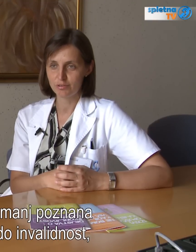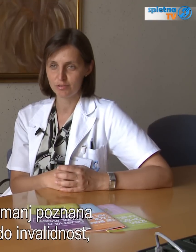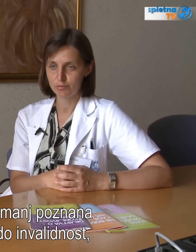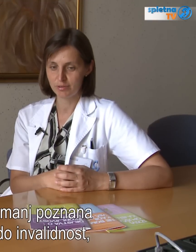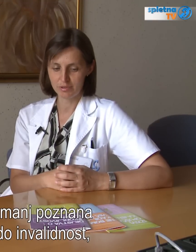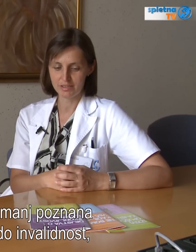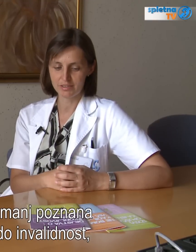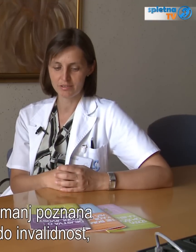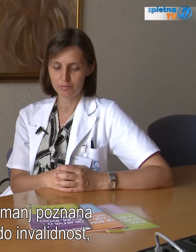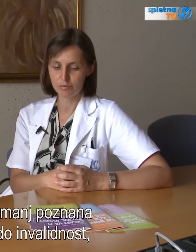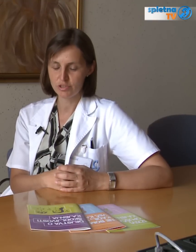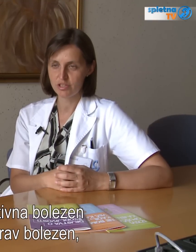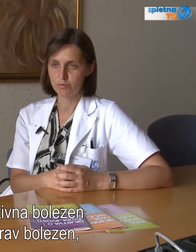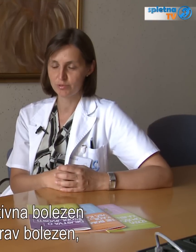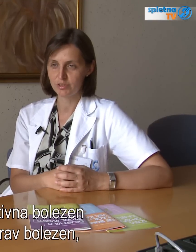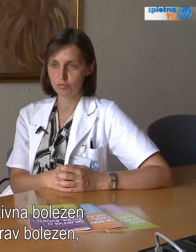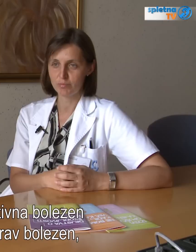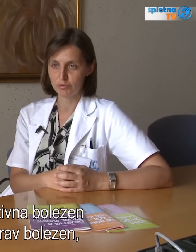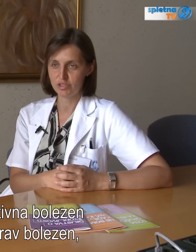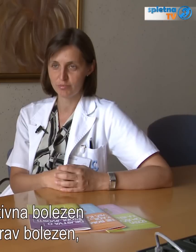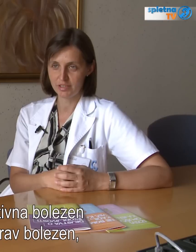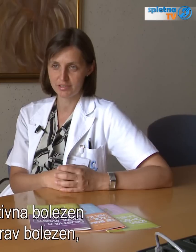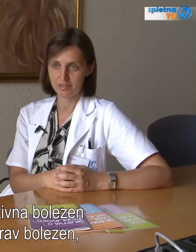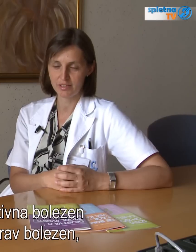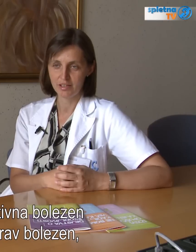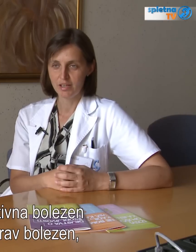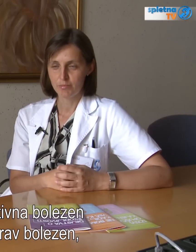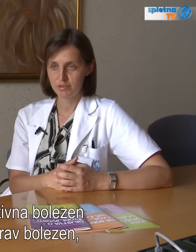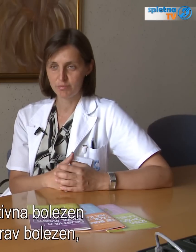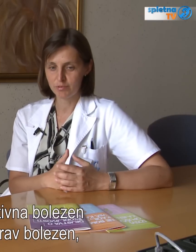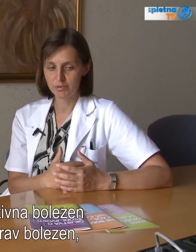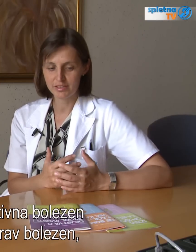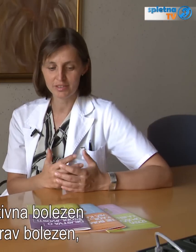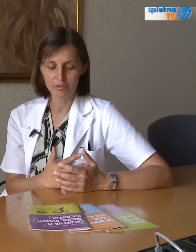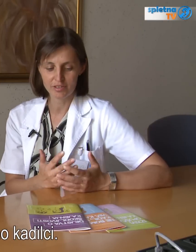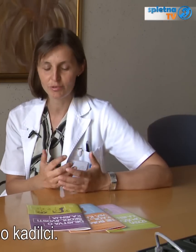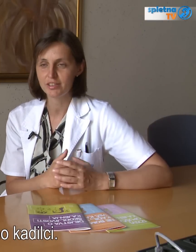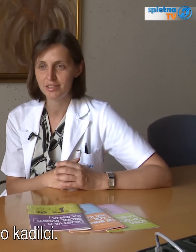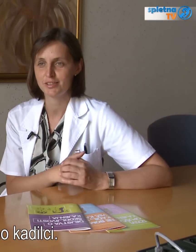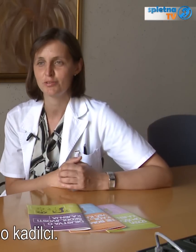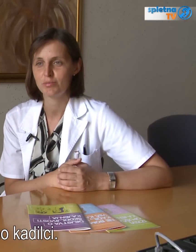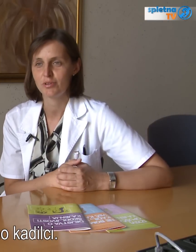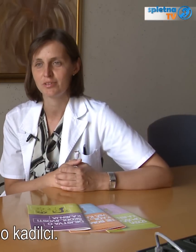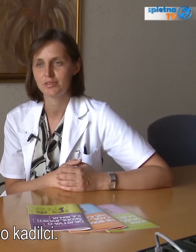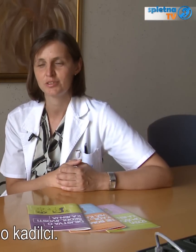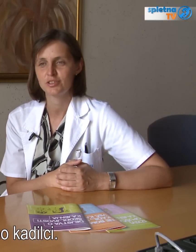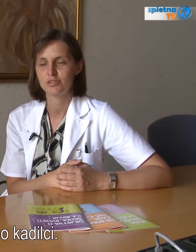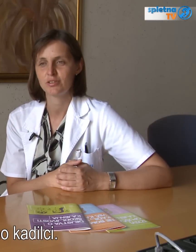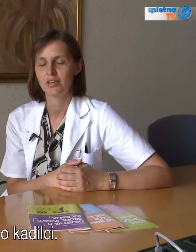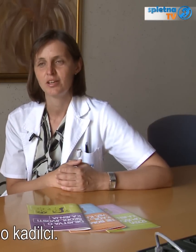invalidnost, huda bolezen, je kronična obstruktivna pljučna bolezen, ki je pravzaprav bolezen, ki jo samo kadilci dobijo.